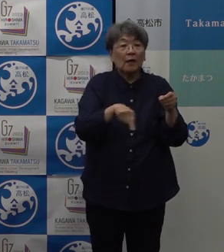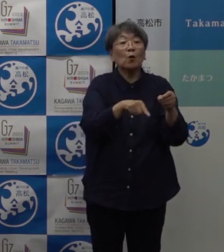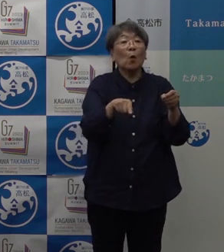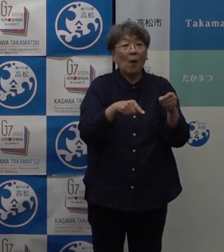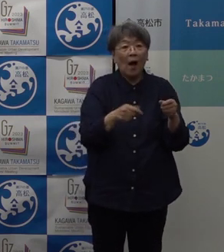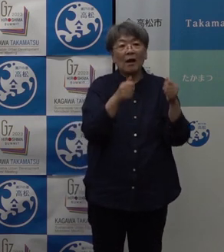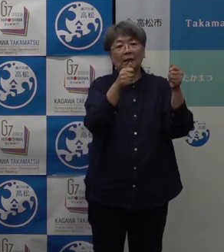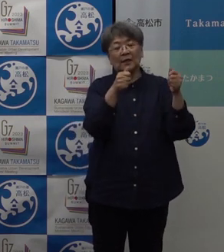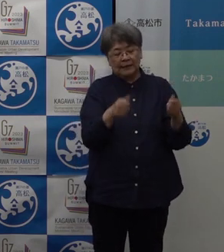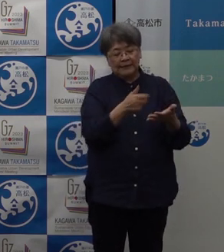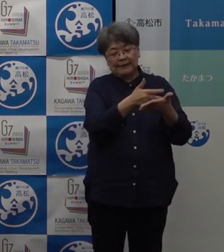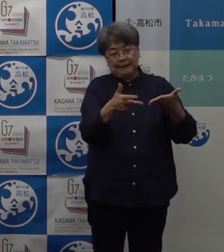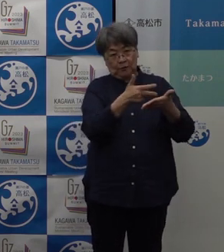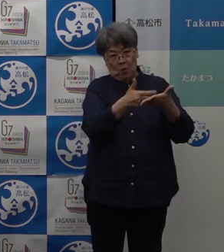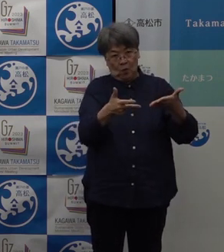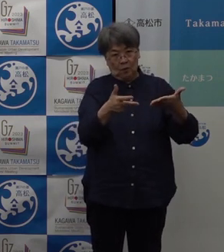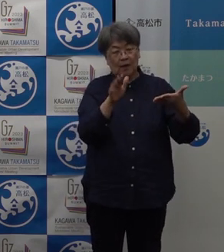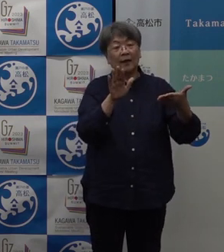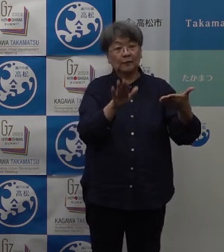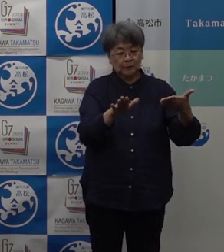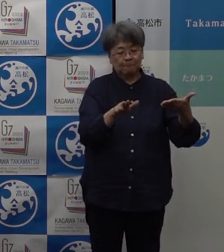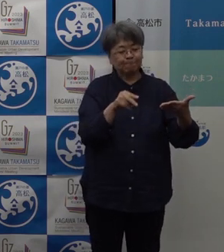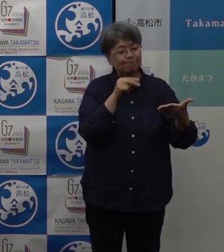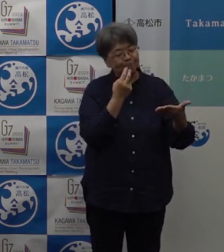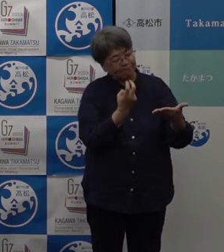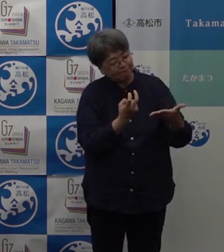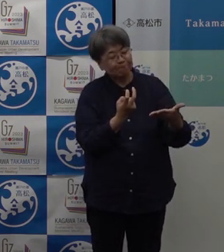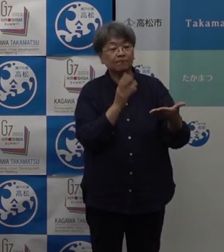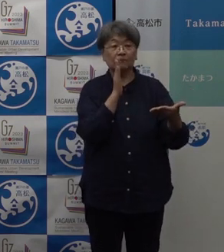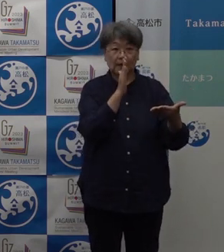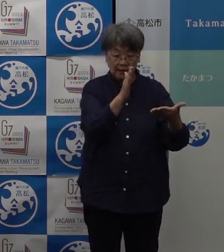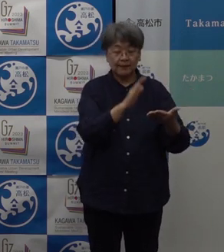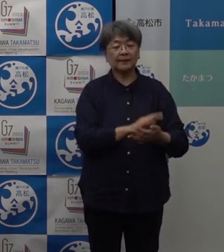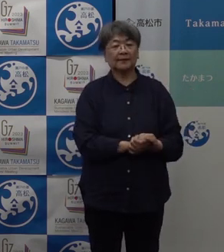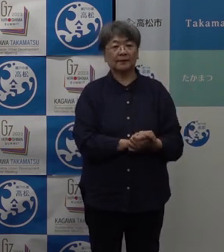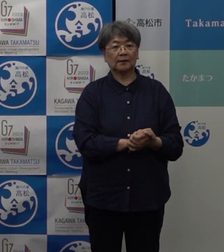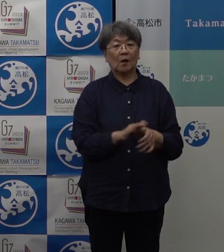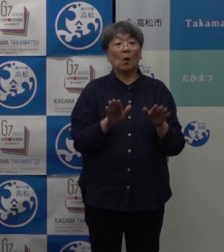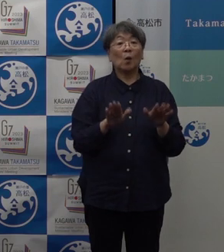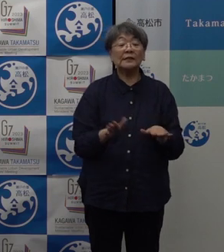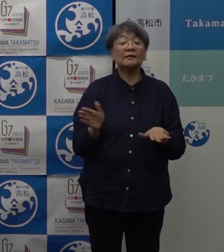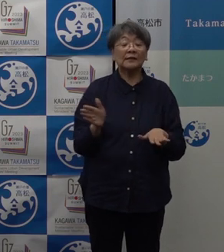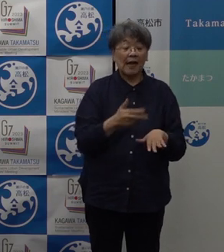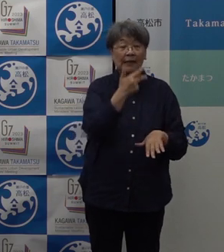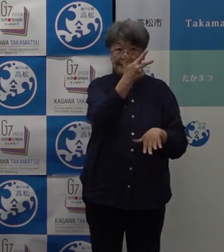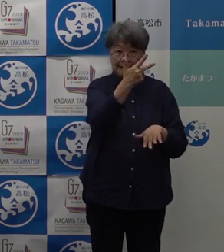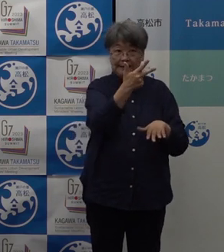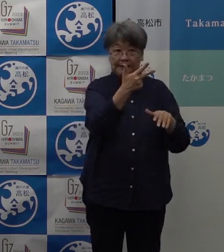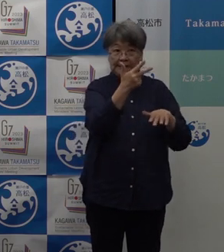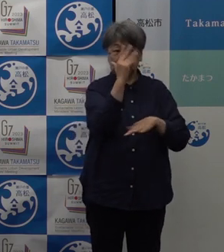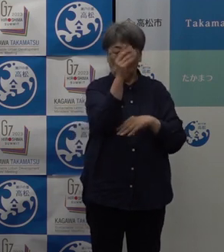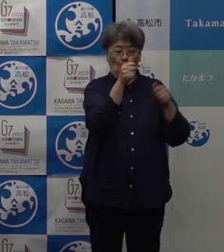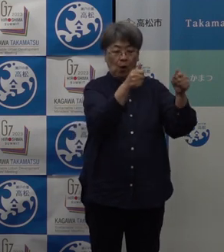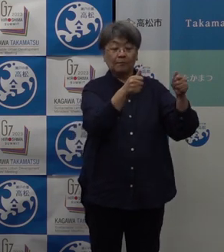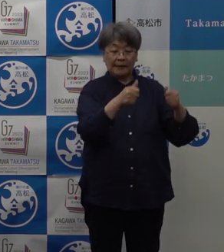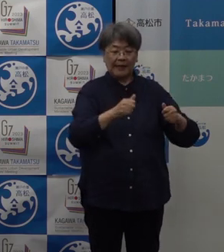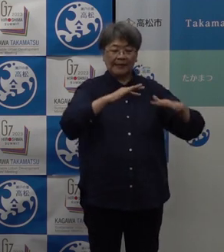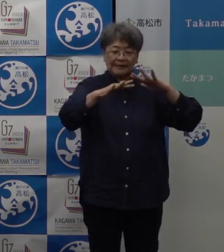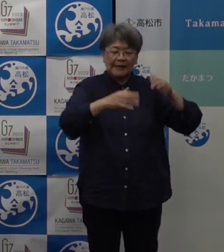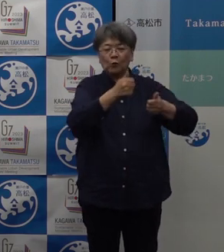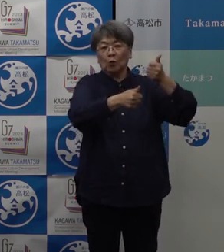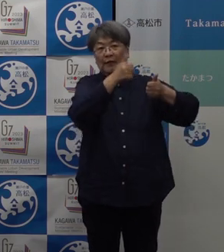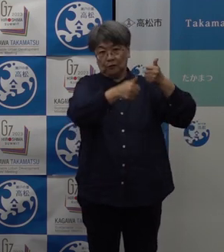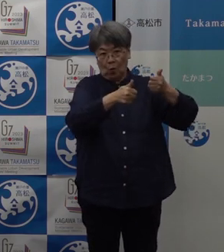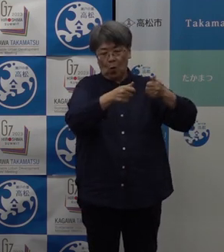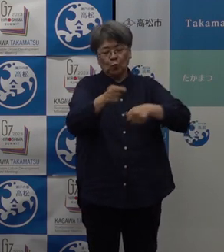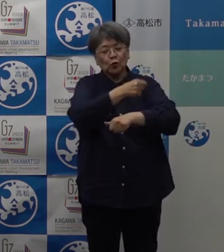の資料の通りでございますので見ていただきたいと思います。本日から市のホームページ内でデザインコンテストの特設サ